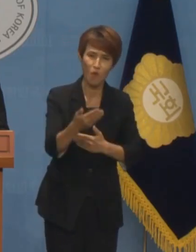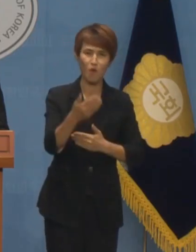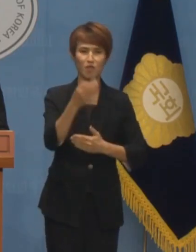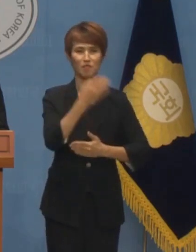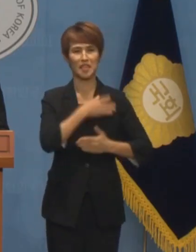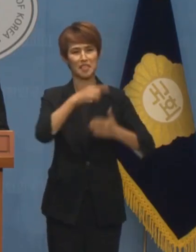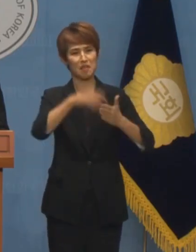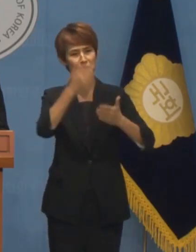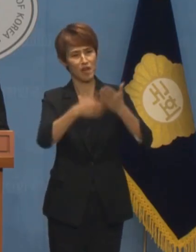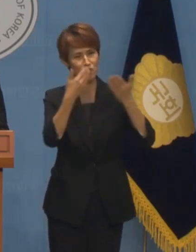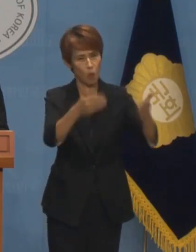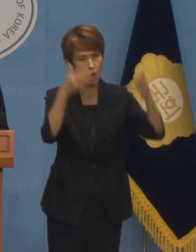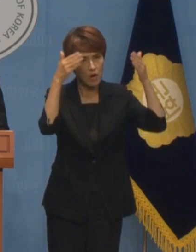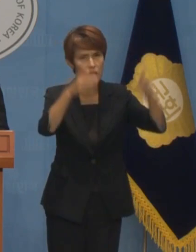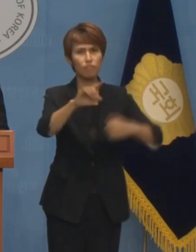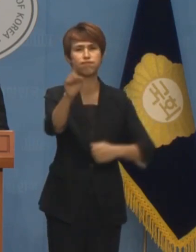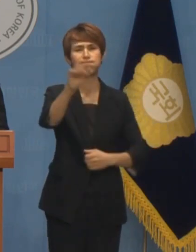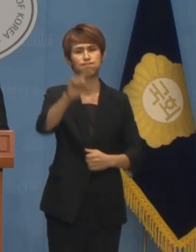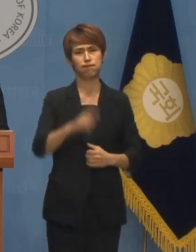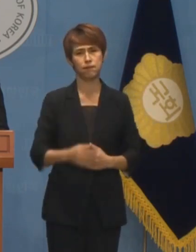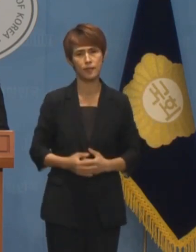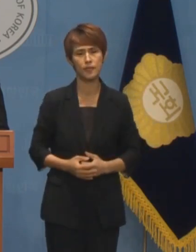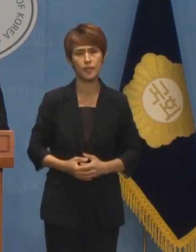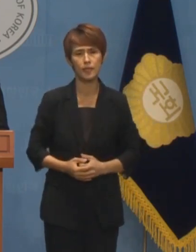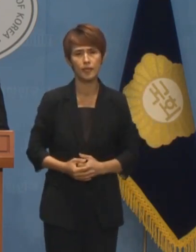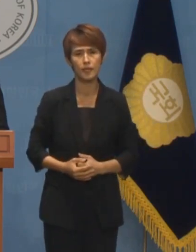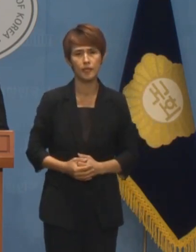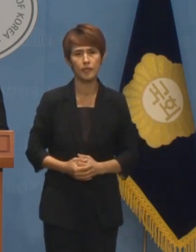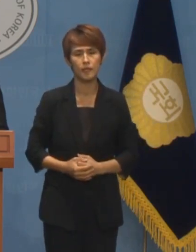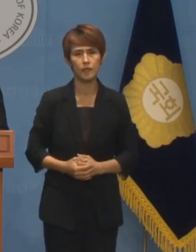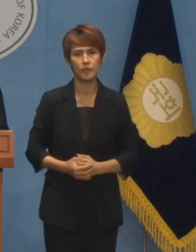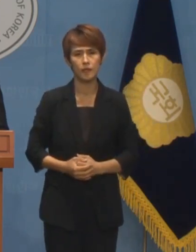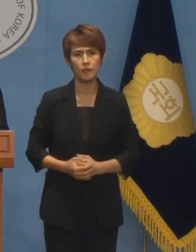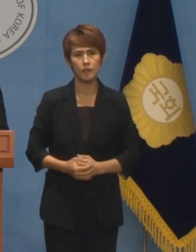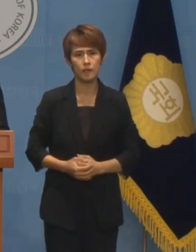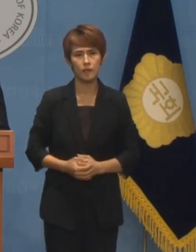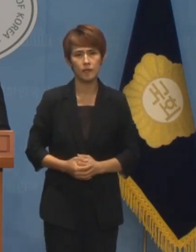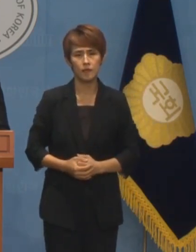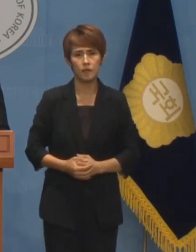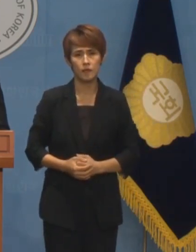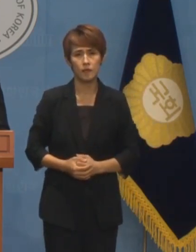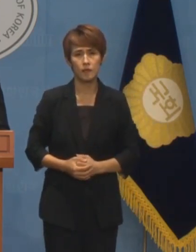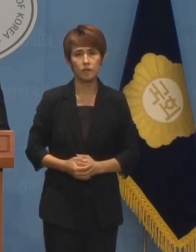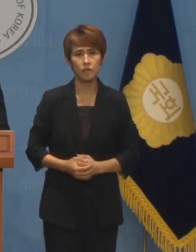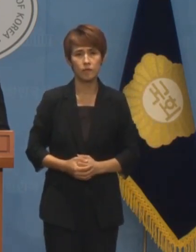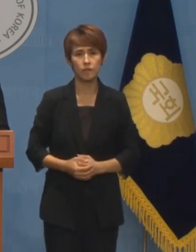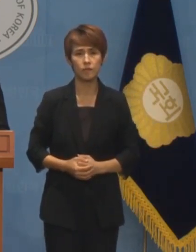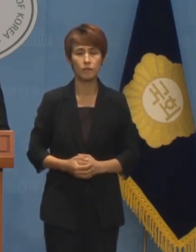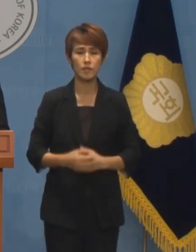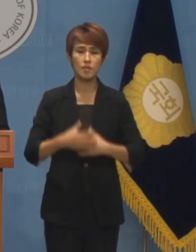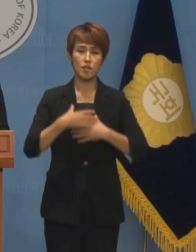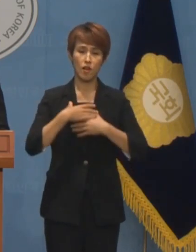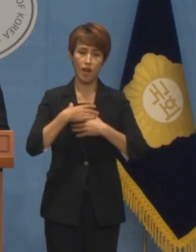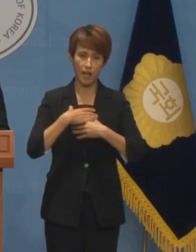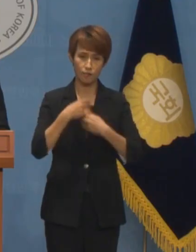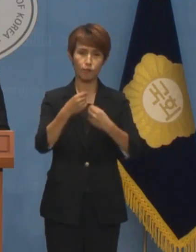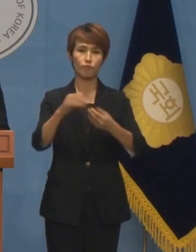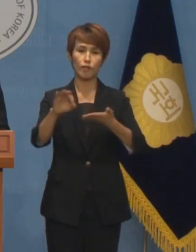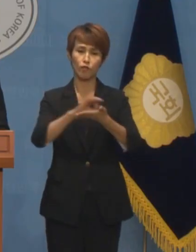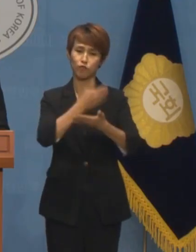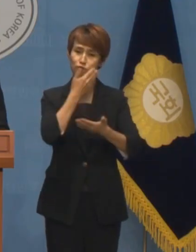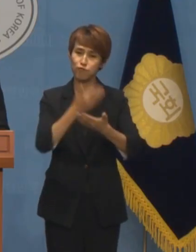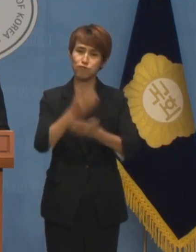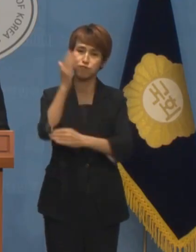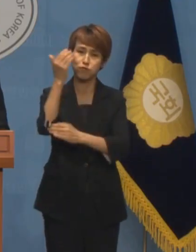강하게 밀어붙이고 있으니 도대체 어쩌자는 것인지 모르겠습니다. 누구보다 건전재정을 강조했던